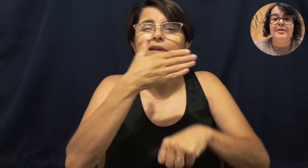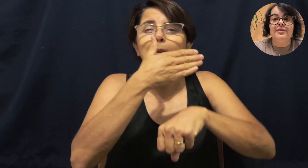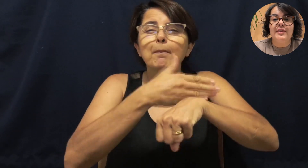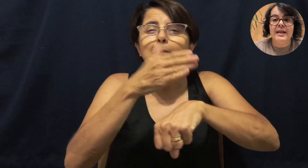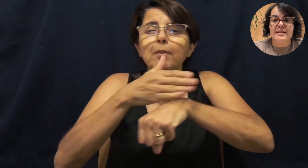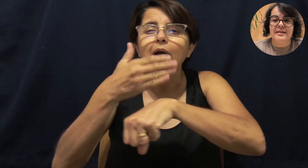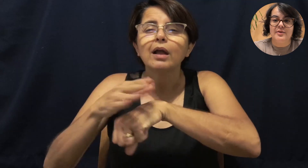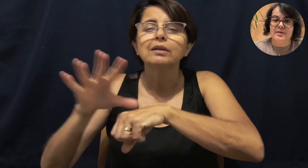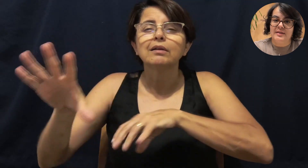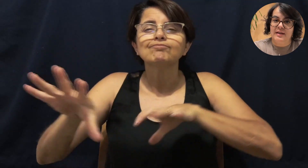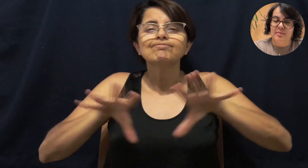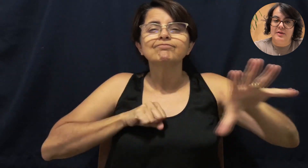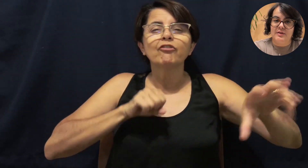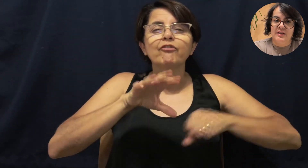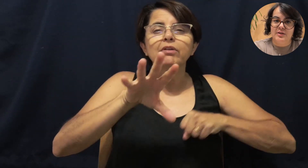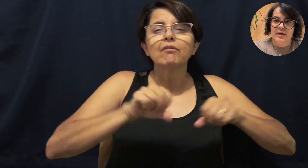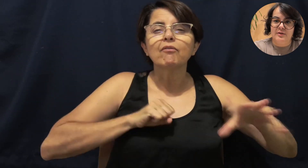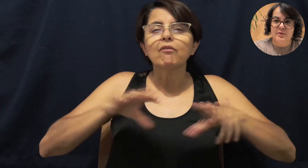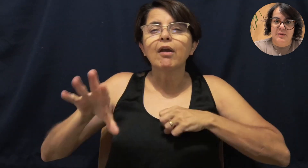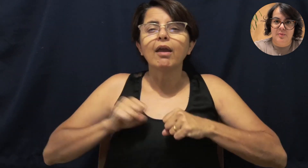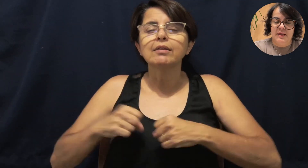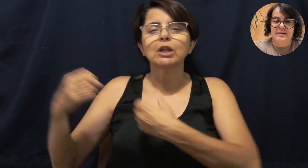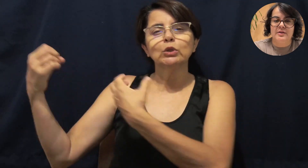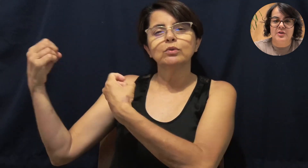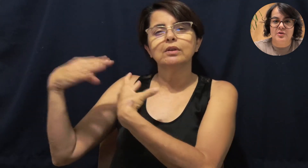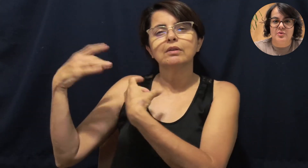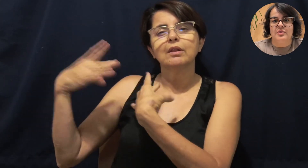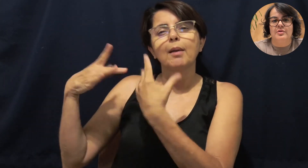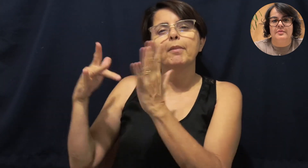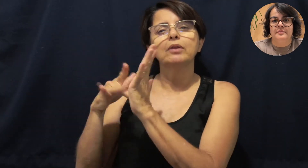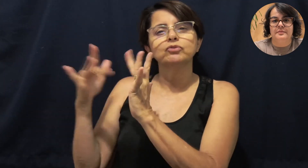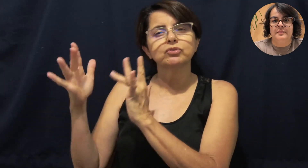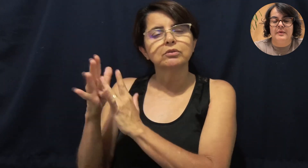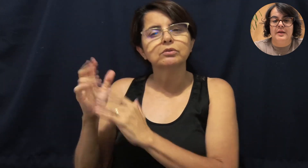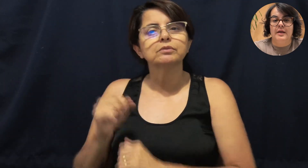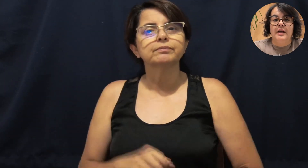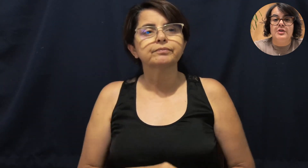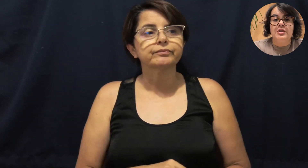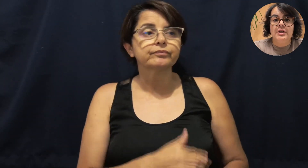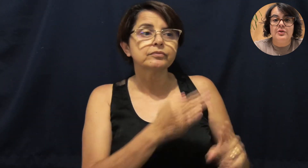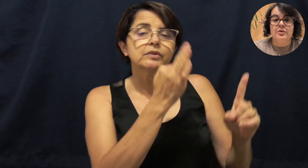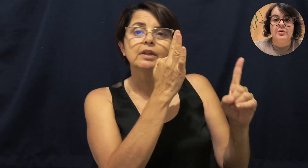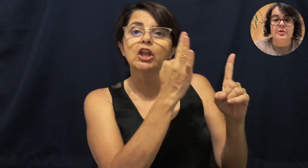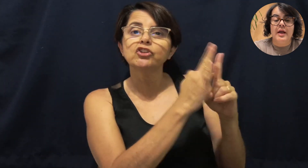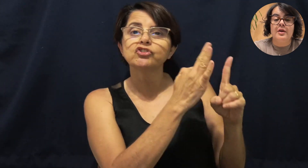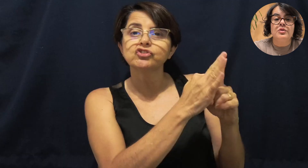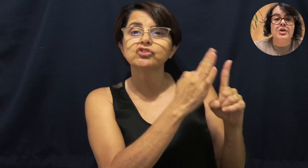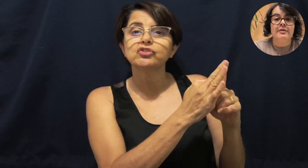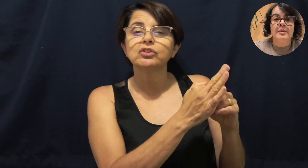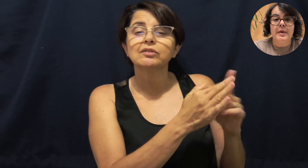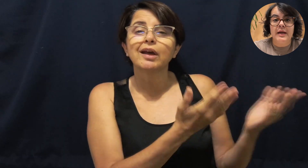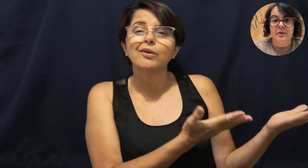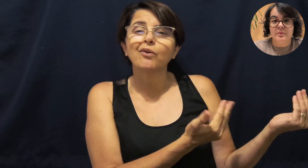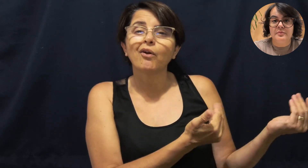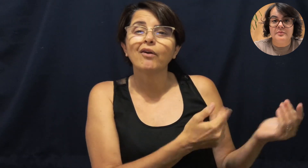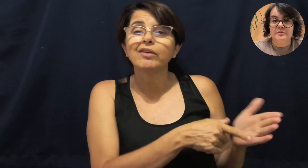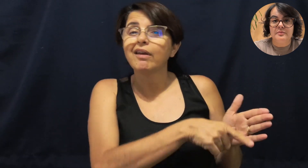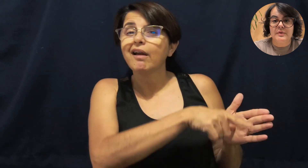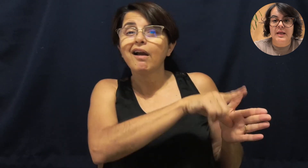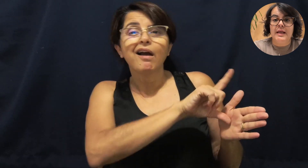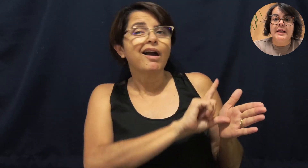da vivência dos ensinamentos deixados pelo Mestre Jesus. Tito era um jovem